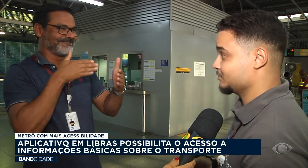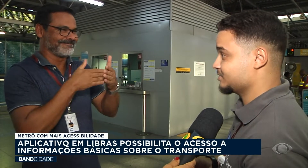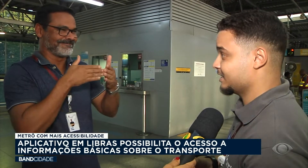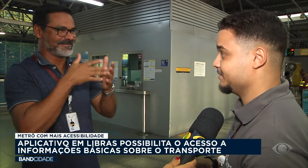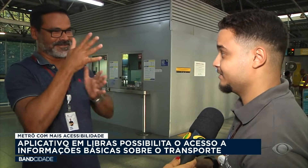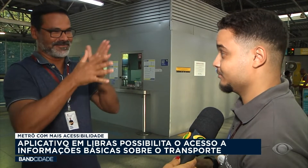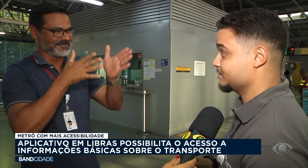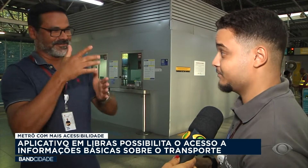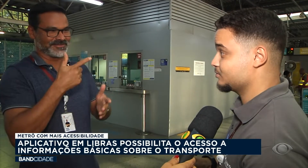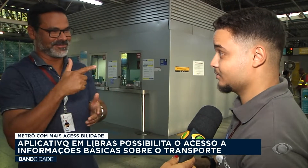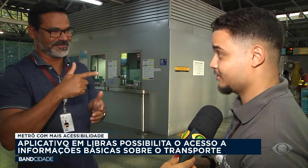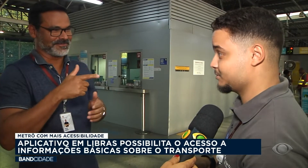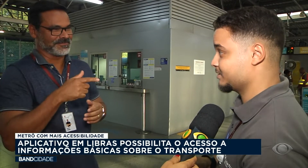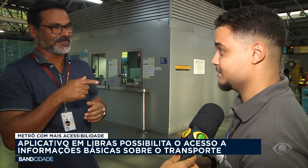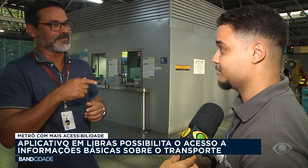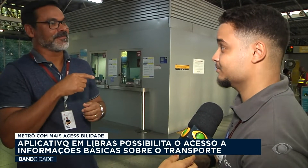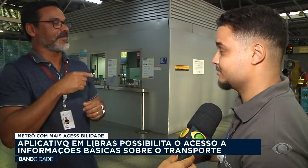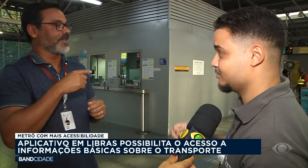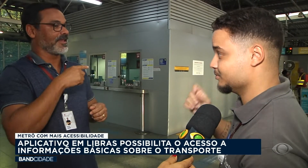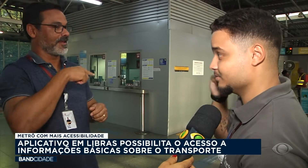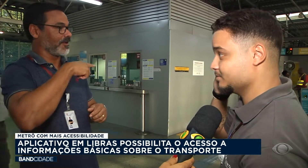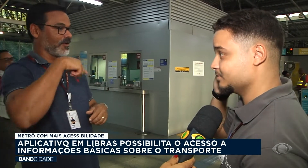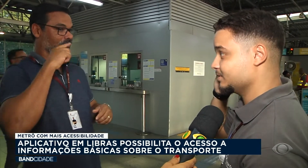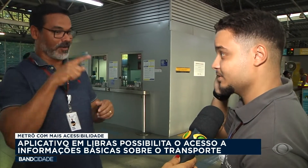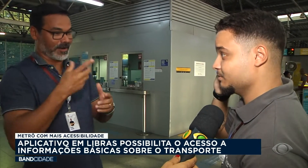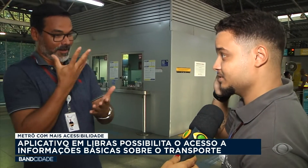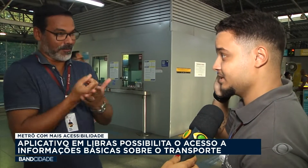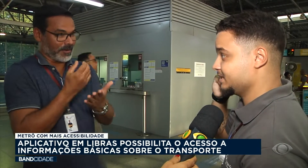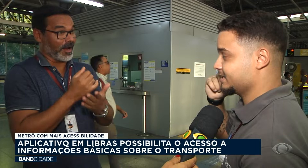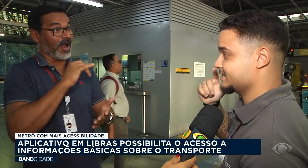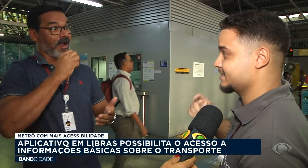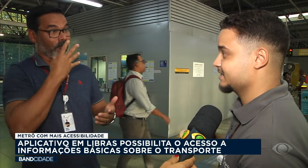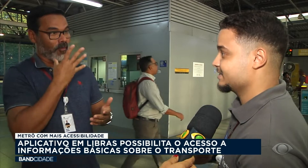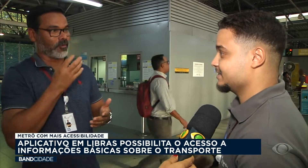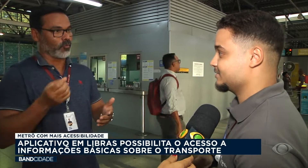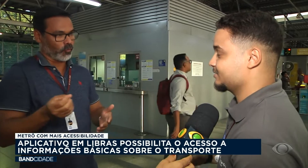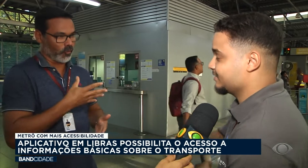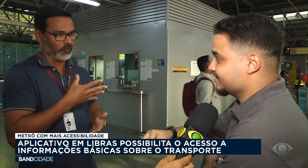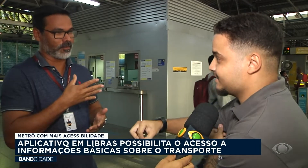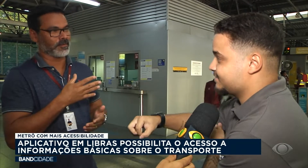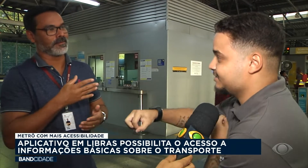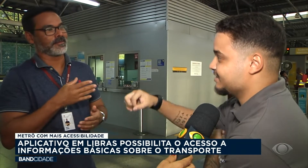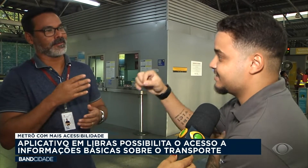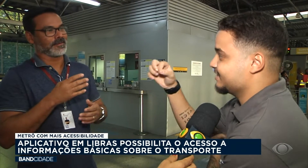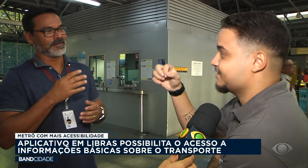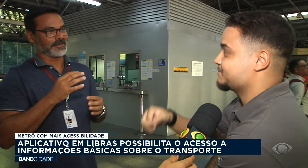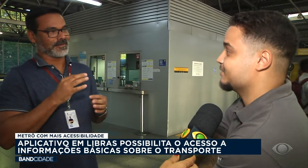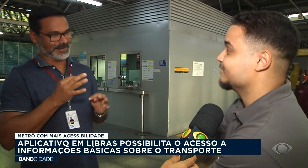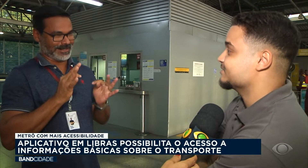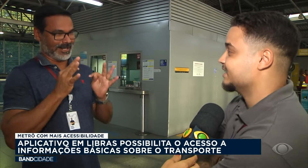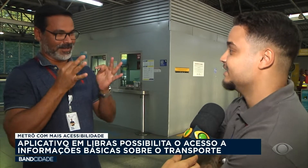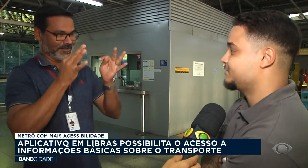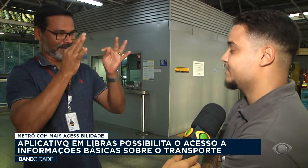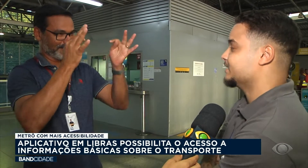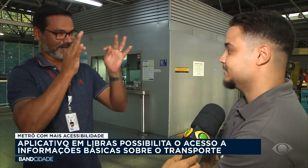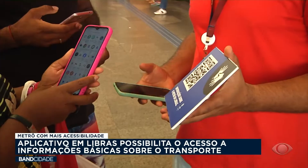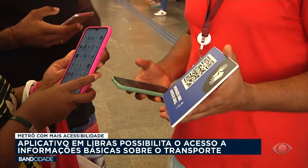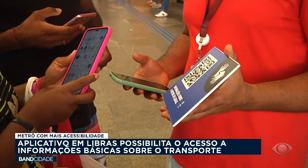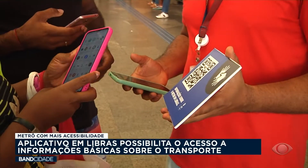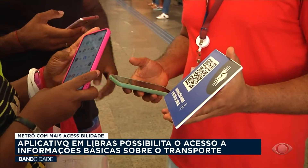não sabem. Tem alguns avisos sonoros, por exemplo, como buzinas, acessores de incêndio, que as pessoas não conseguem identificar. O sistema